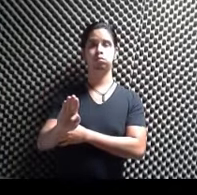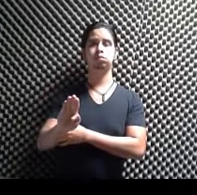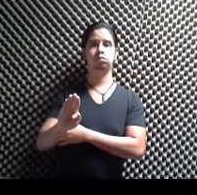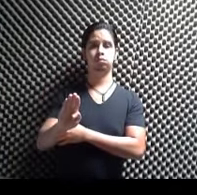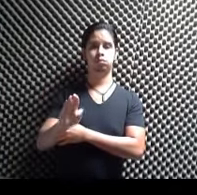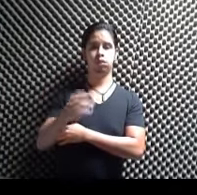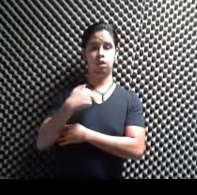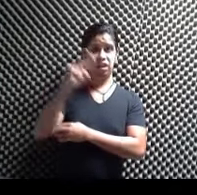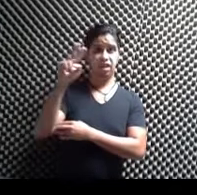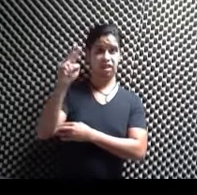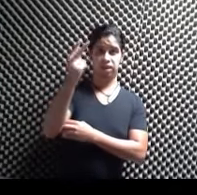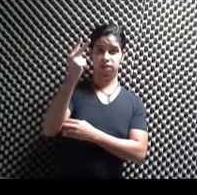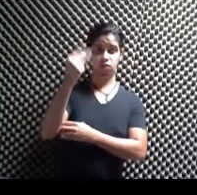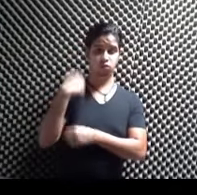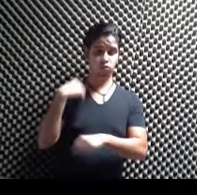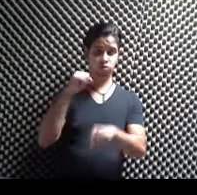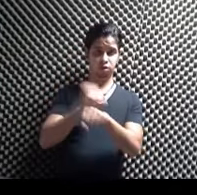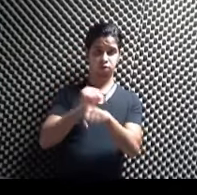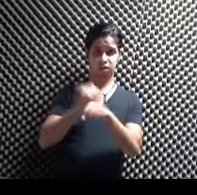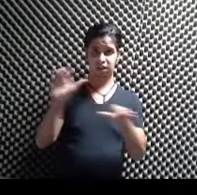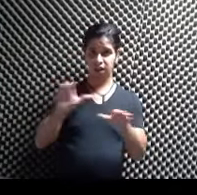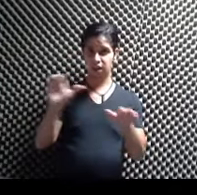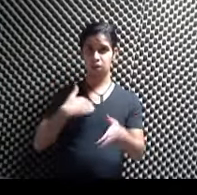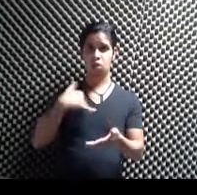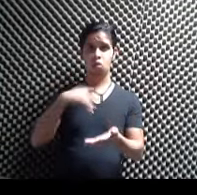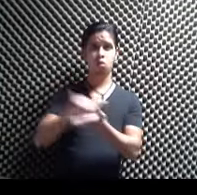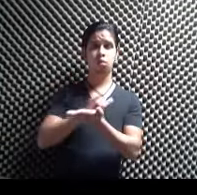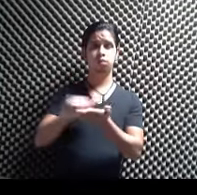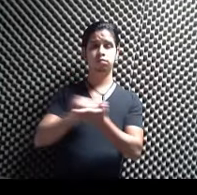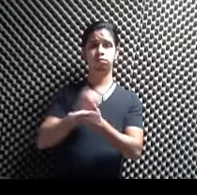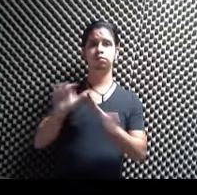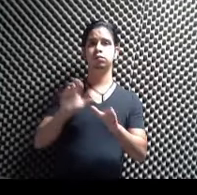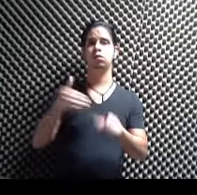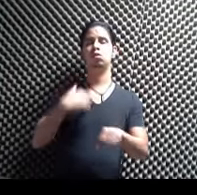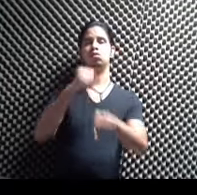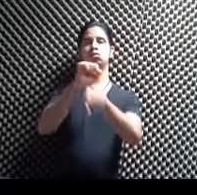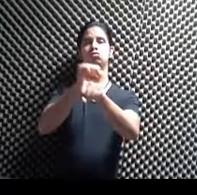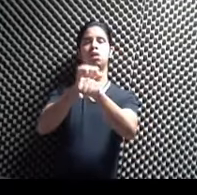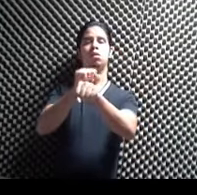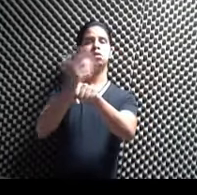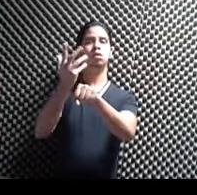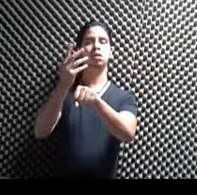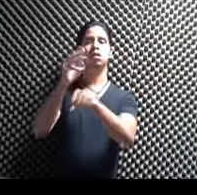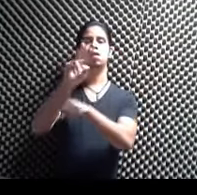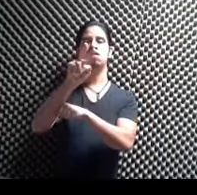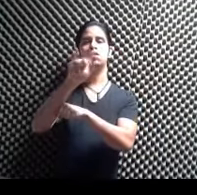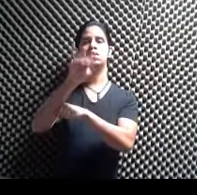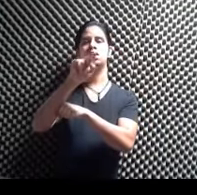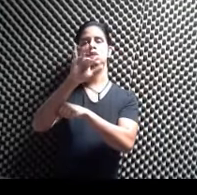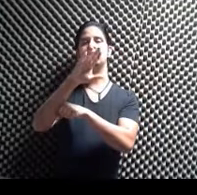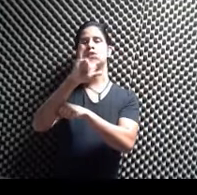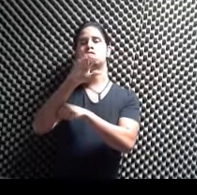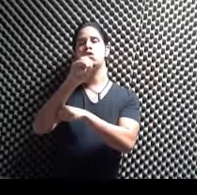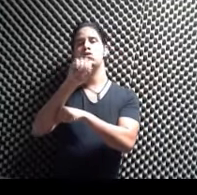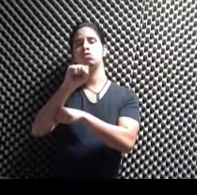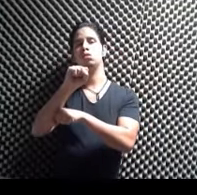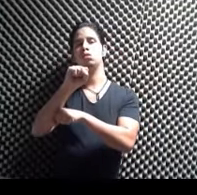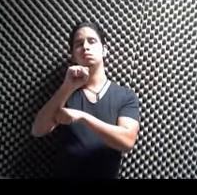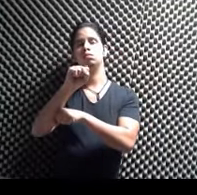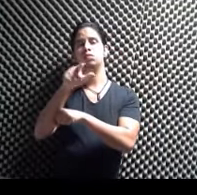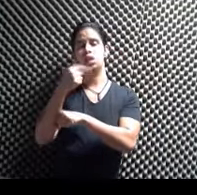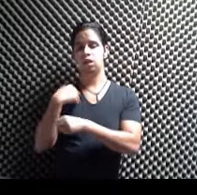entonces esta es la segunda pieza que hacen en Nueva York. Vamos a hacer un trabajo sobre Vinicius G. Moraes, que Vinicius es el autor de Garota